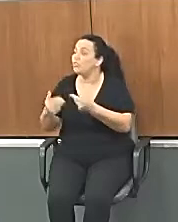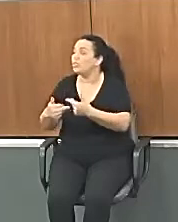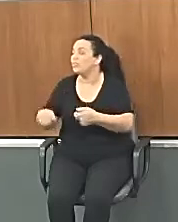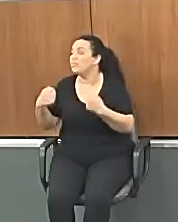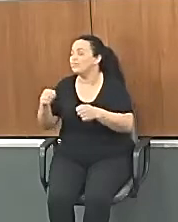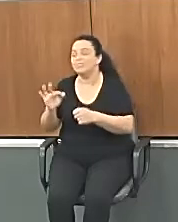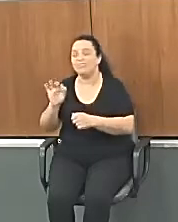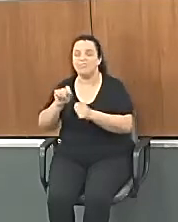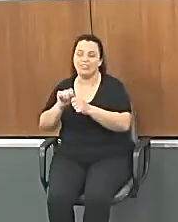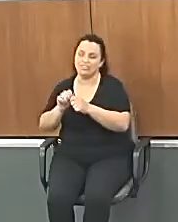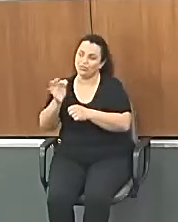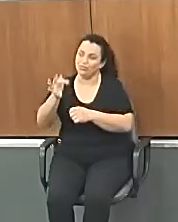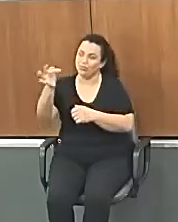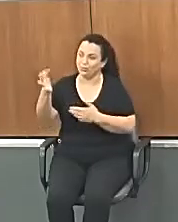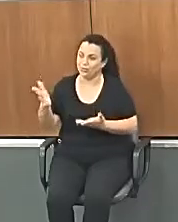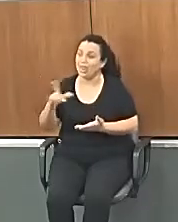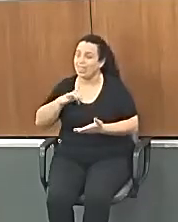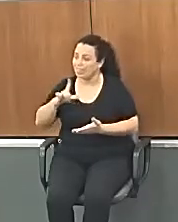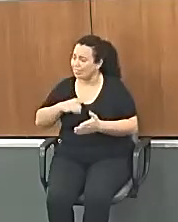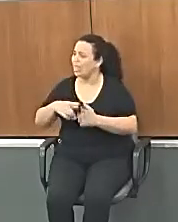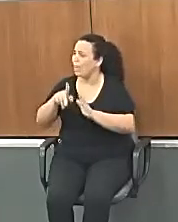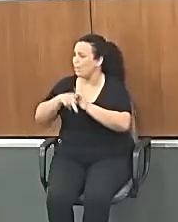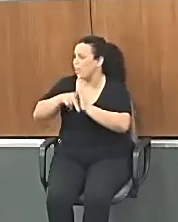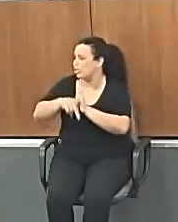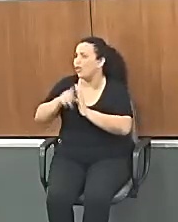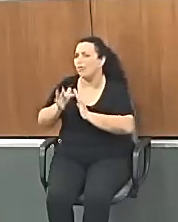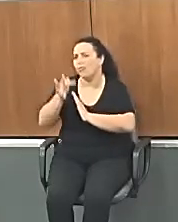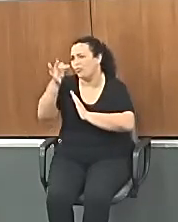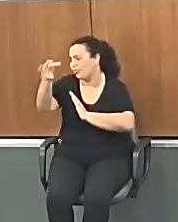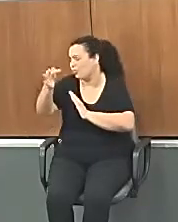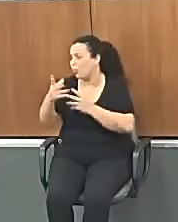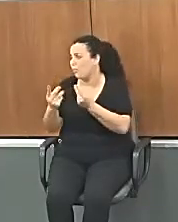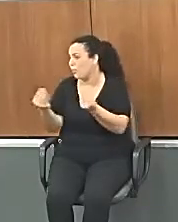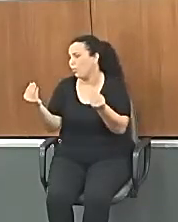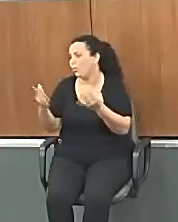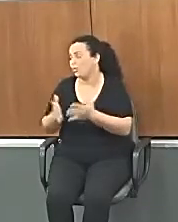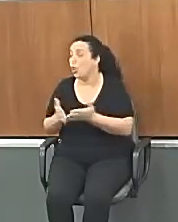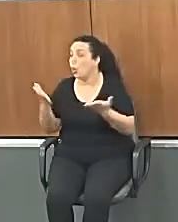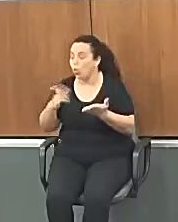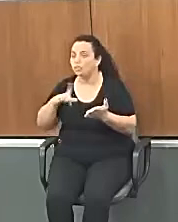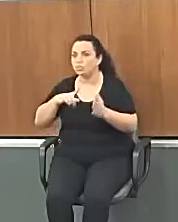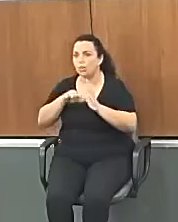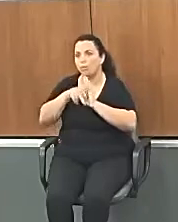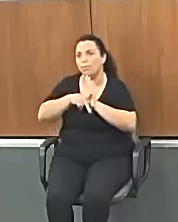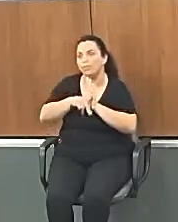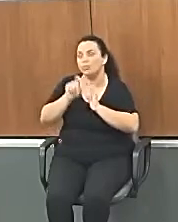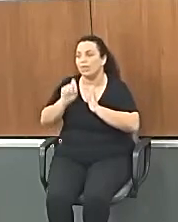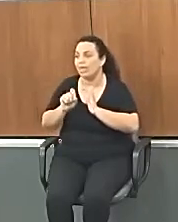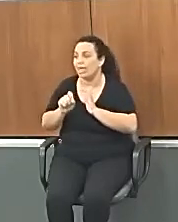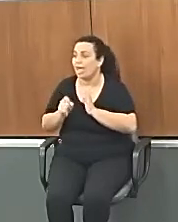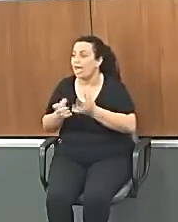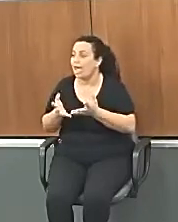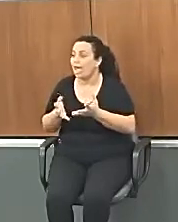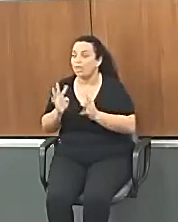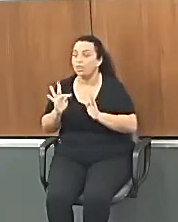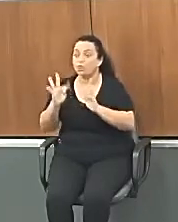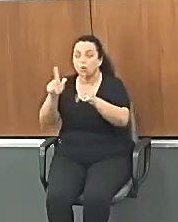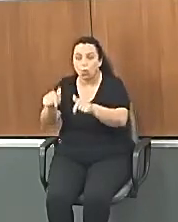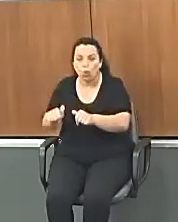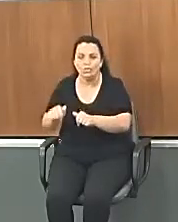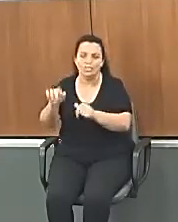fazer muitos são os nossos projetos hoje nós temos um projeto que é poder atender todas as